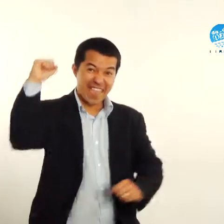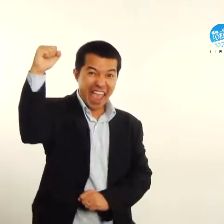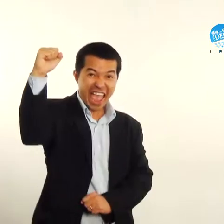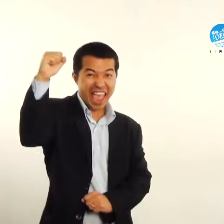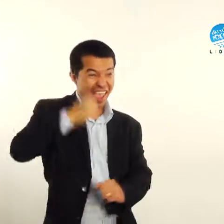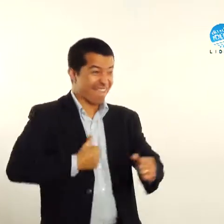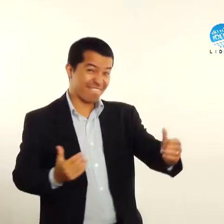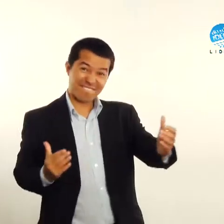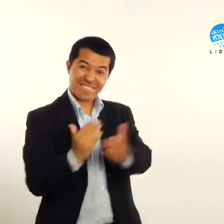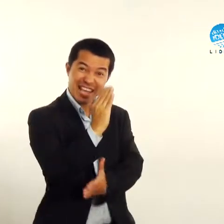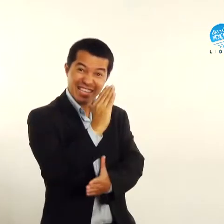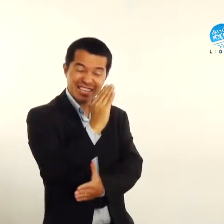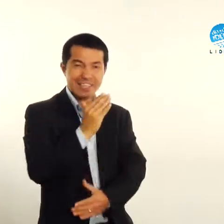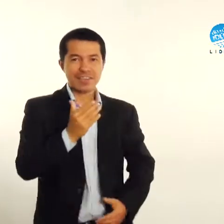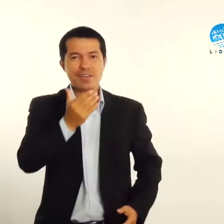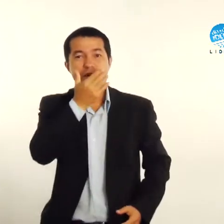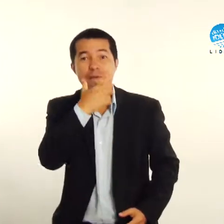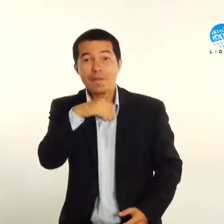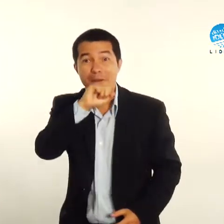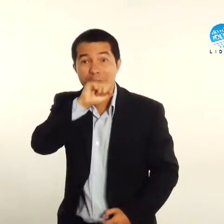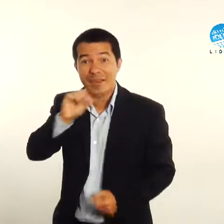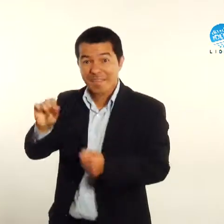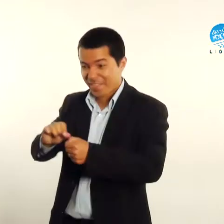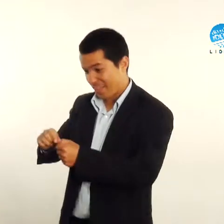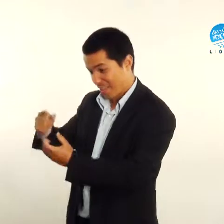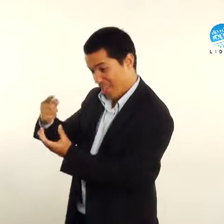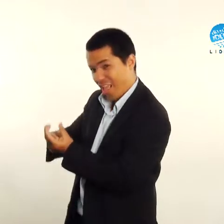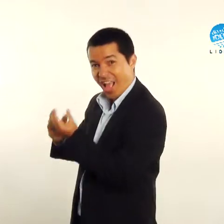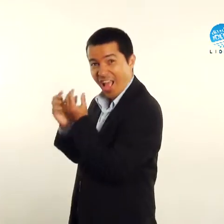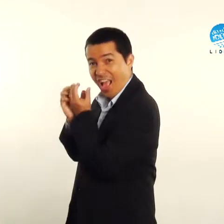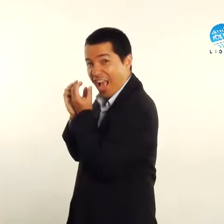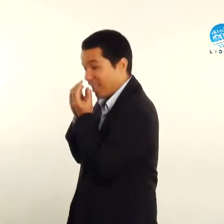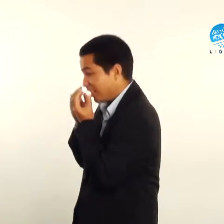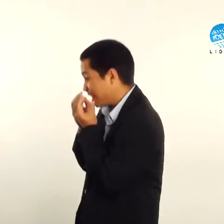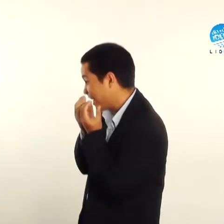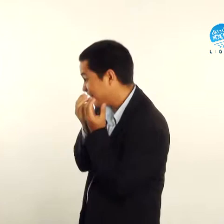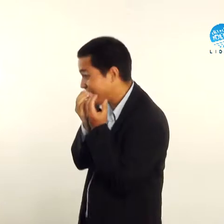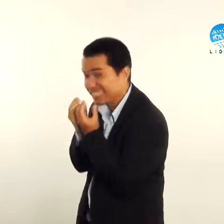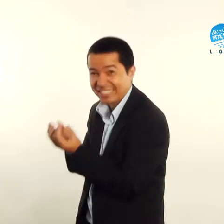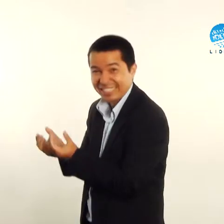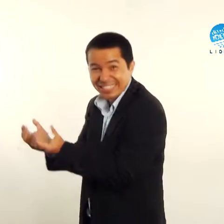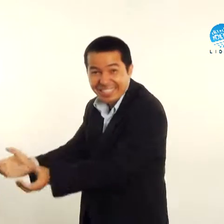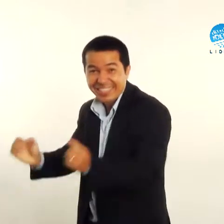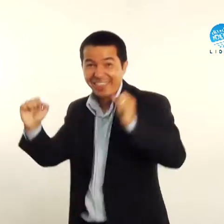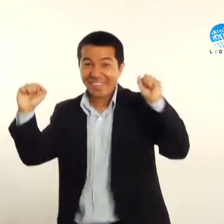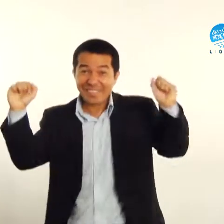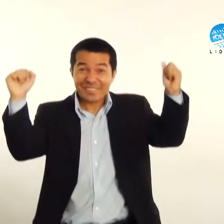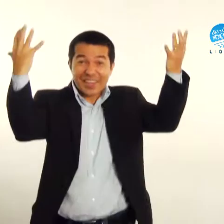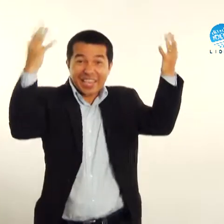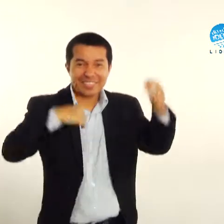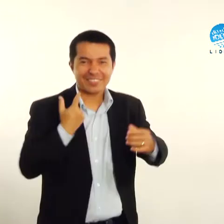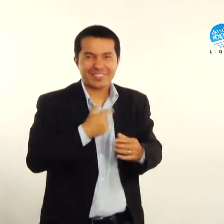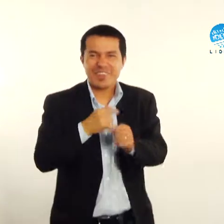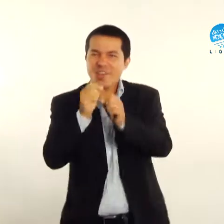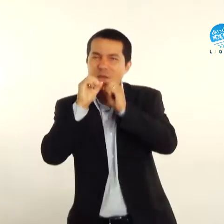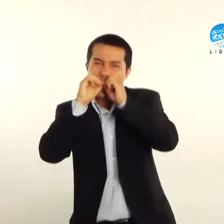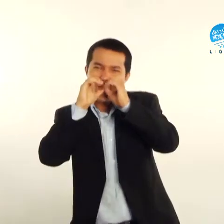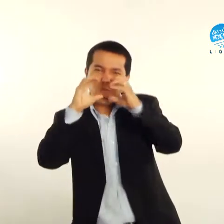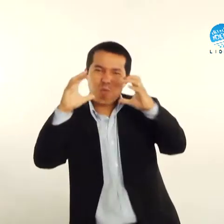passei! Sou o primeiro! Meu pai fez um cachorro quente especial em casa, e virou festa,